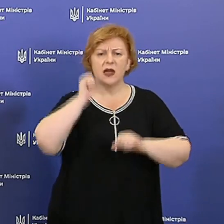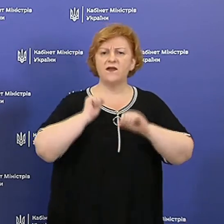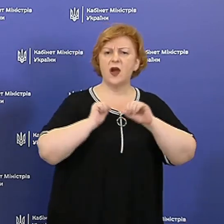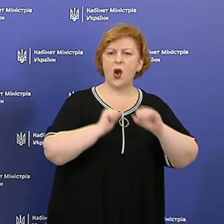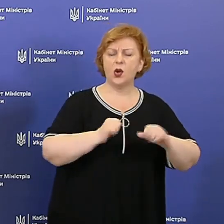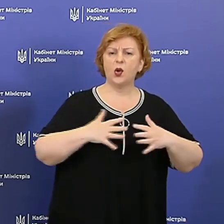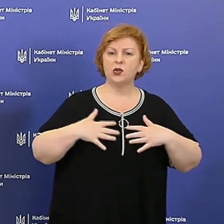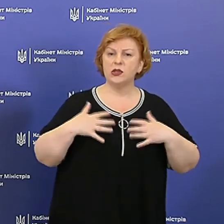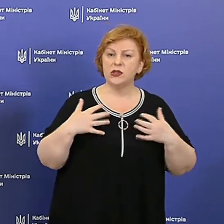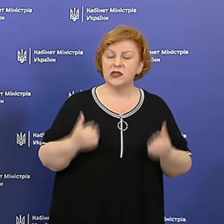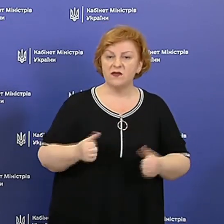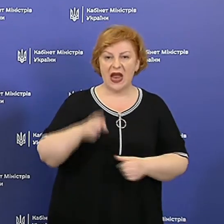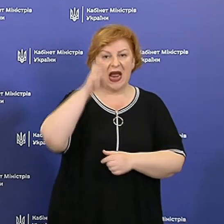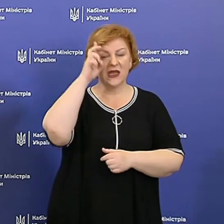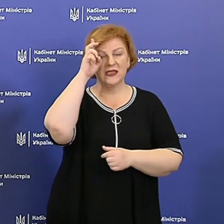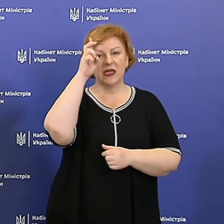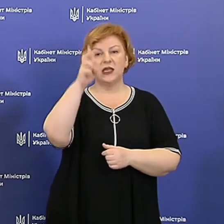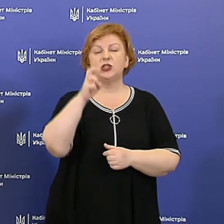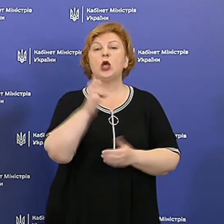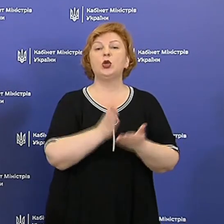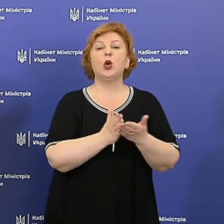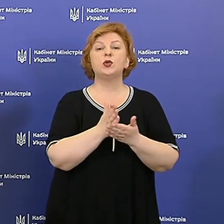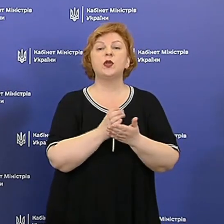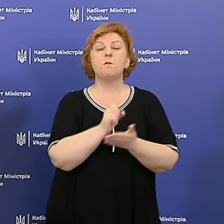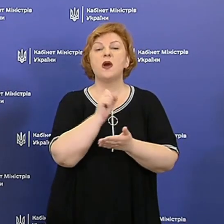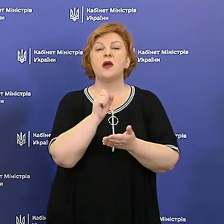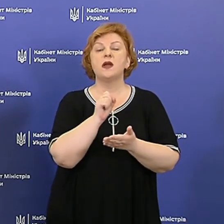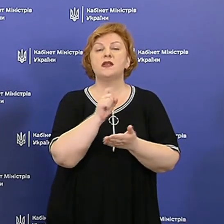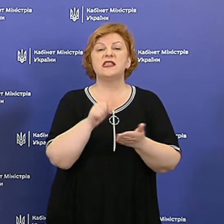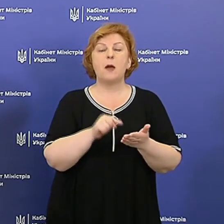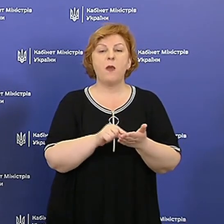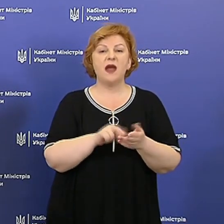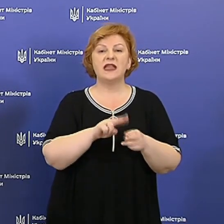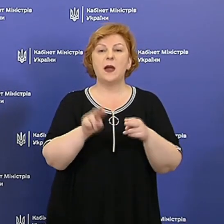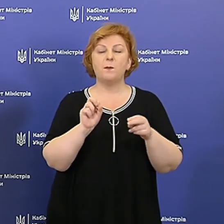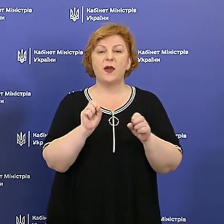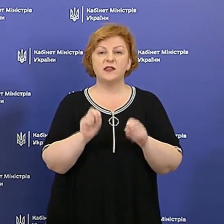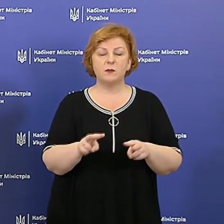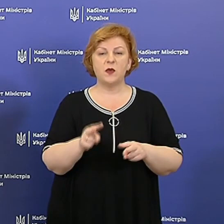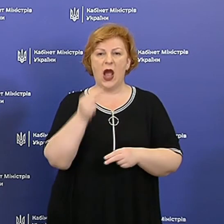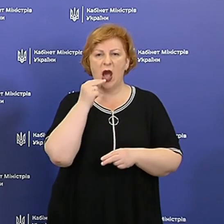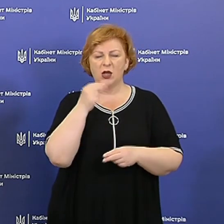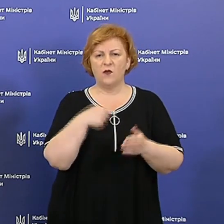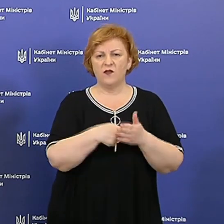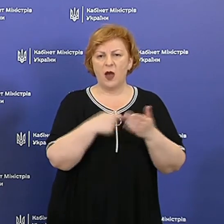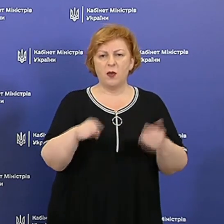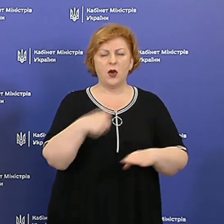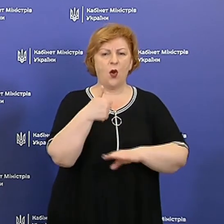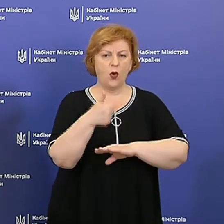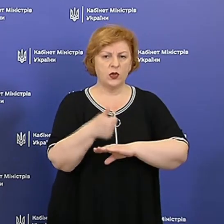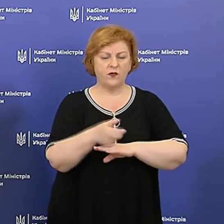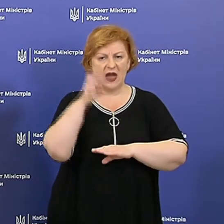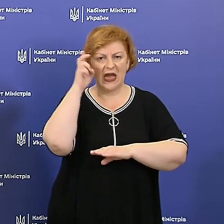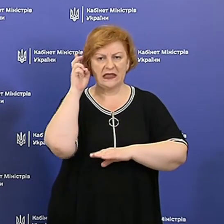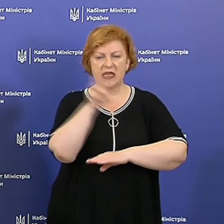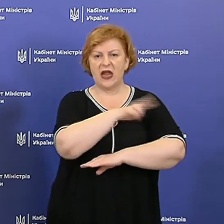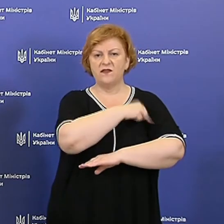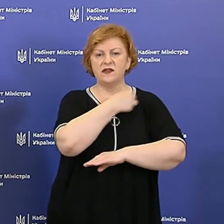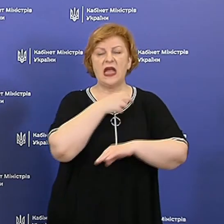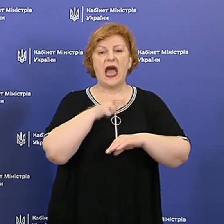здоров'я, Державної служби з питань безпечності харчових продуктів, головні державні санітарні лікарі